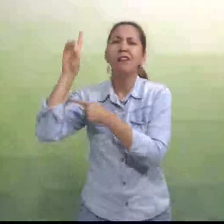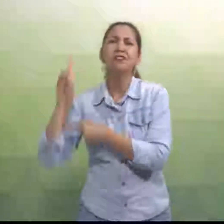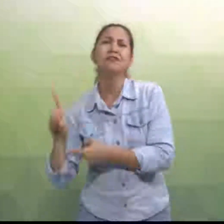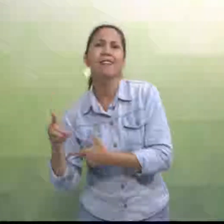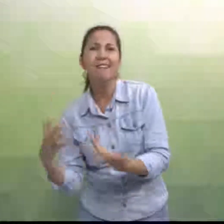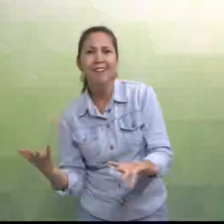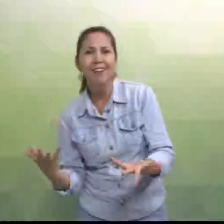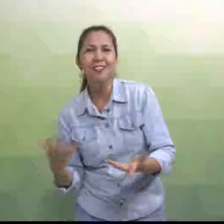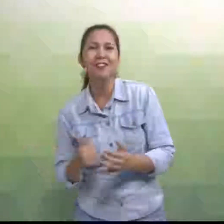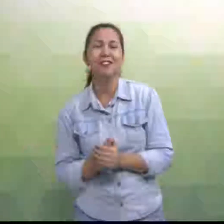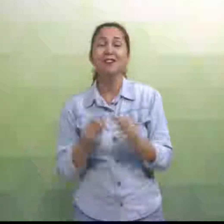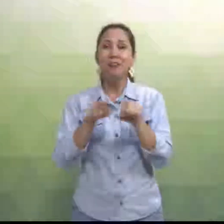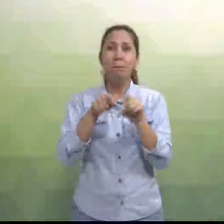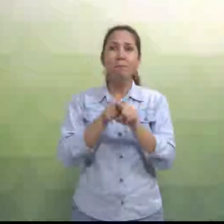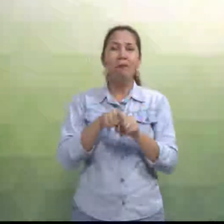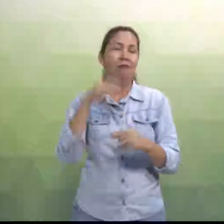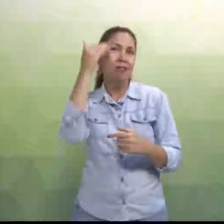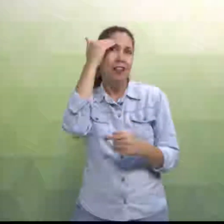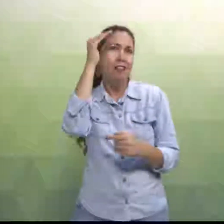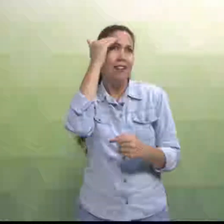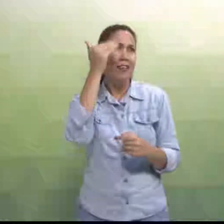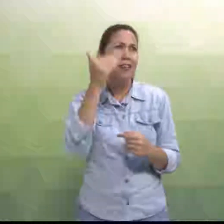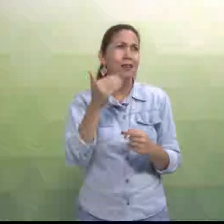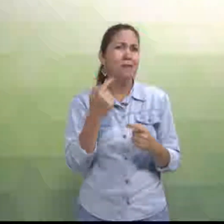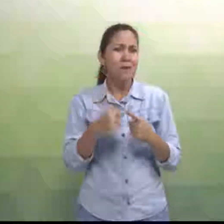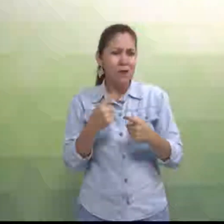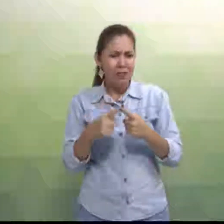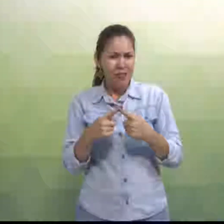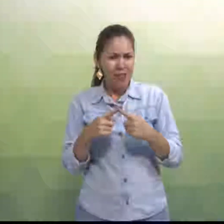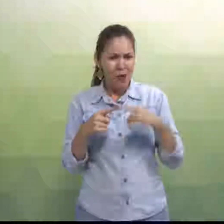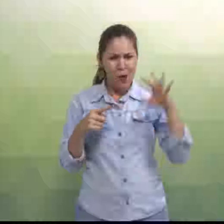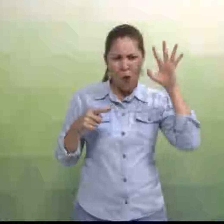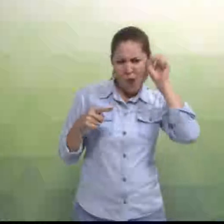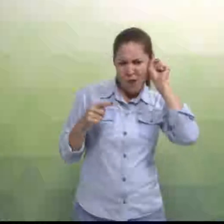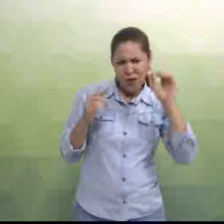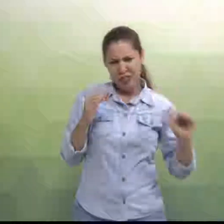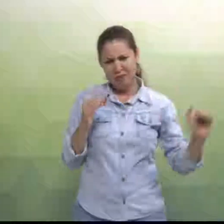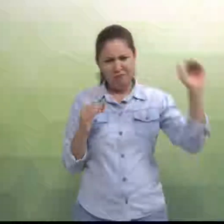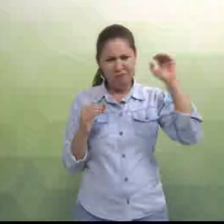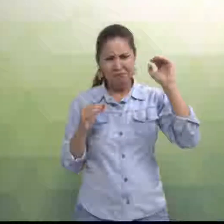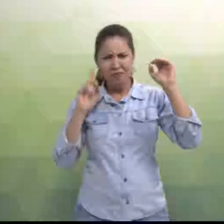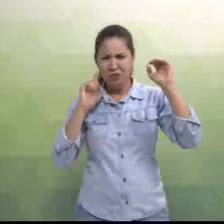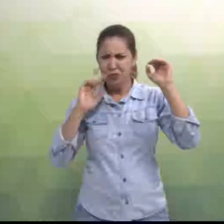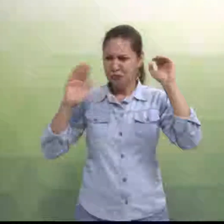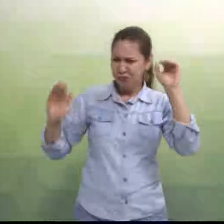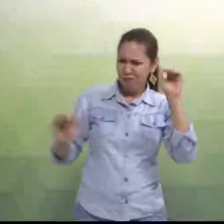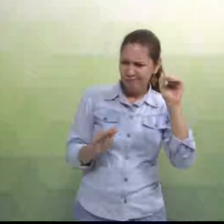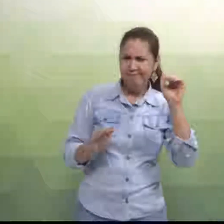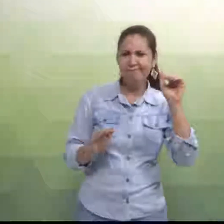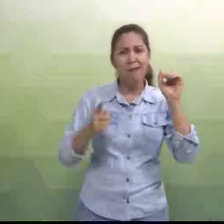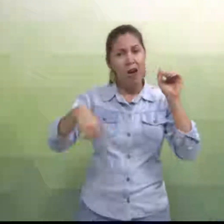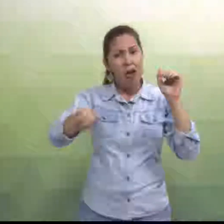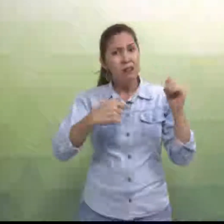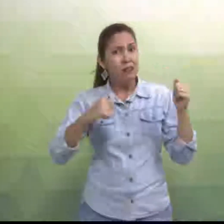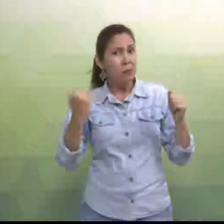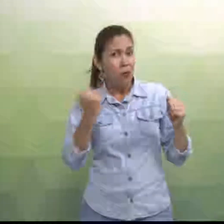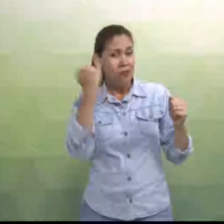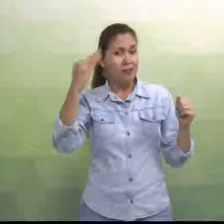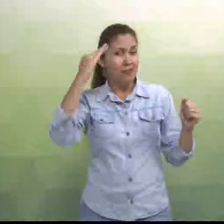quanto jovens. Então, qual é o objetivo dessas lutas? O porquê dos direitos? Então, é